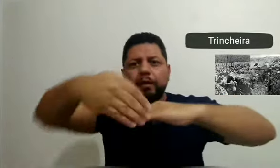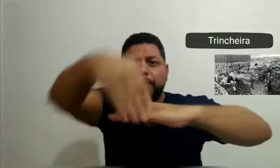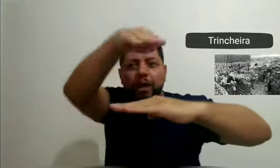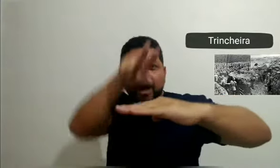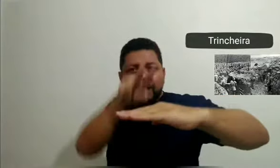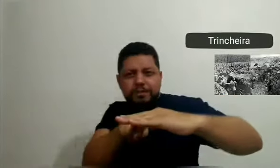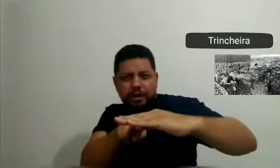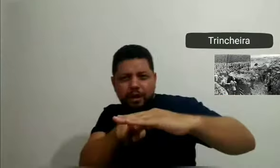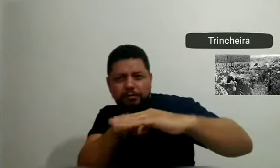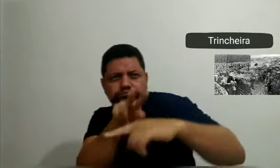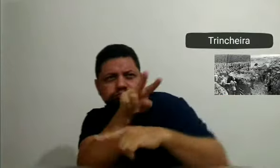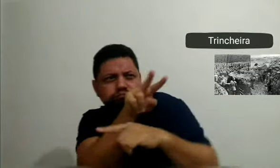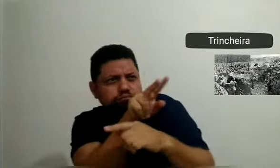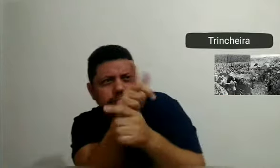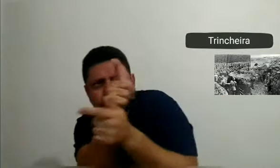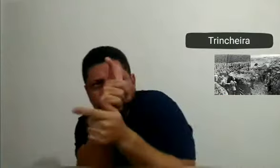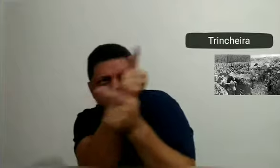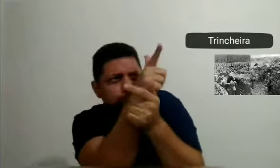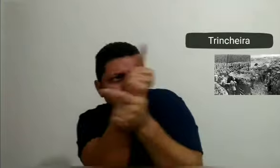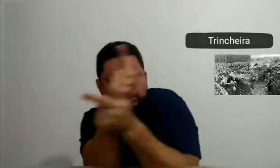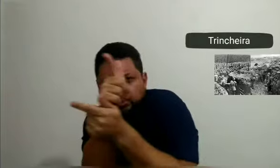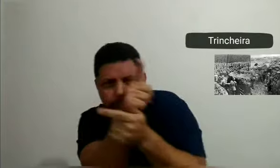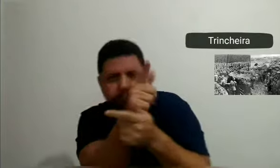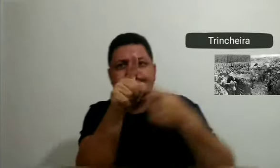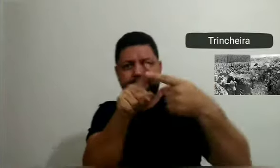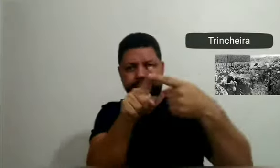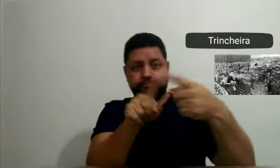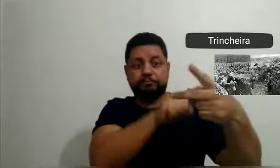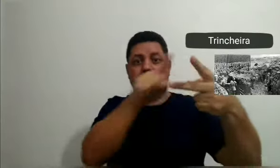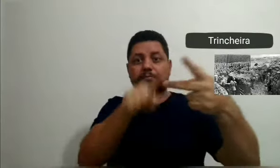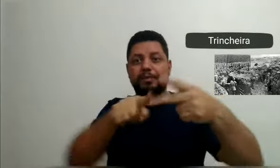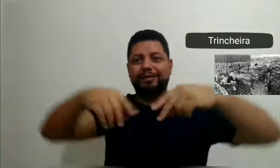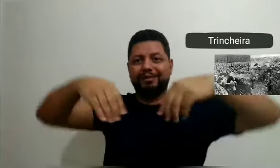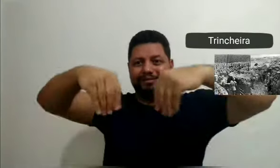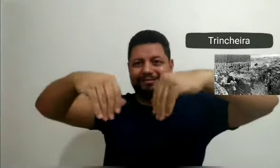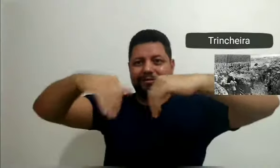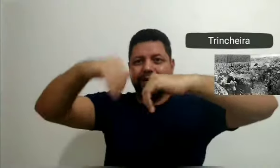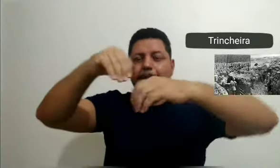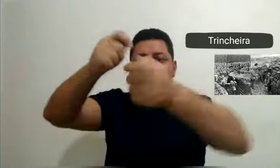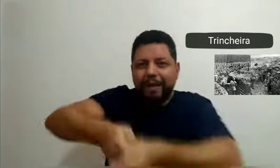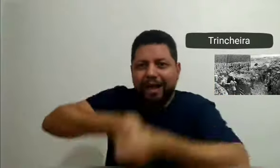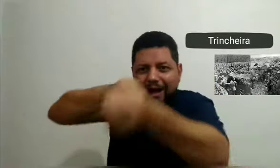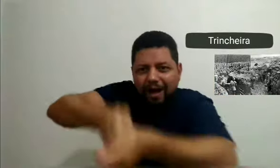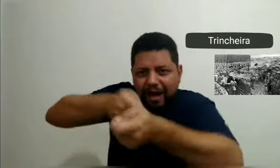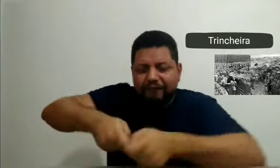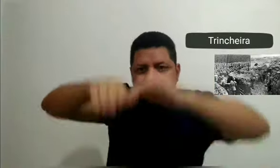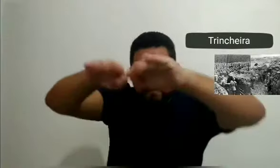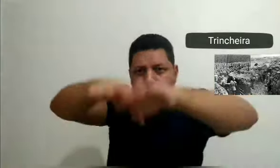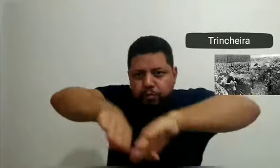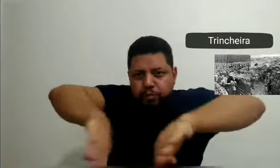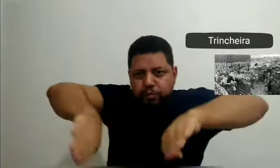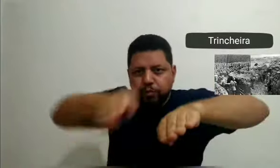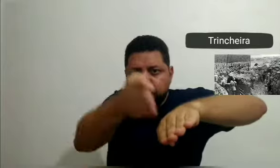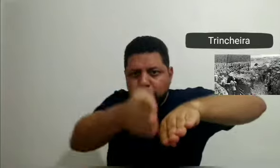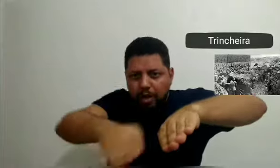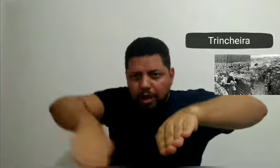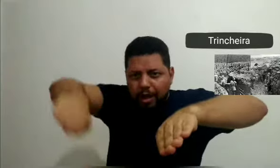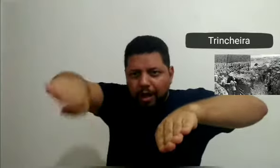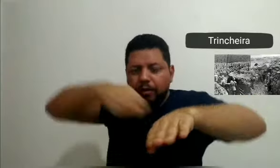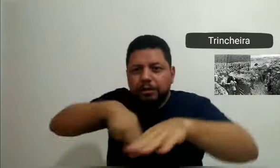amontoavam obstáculos e se colocavam atrás desses obstáculos para se protegerem. Uma outra possibilidade era